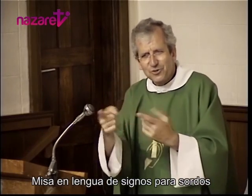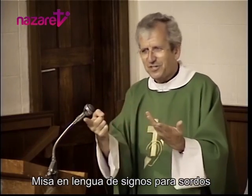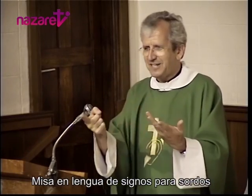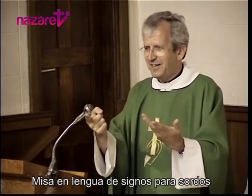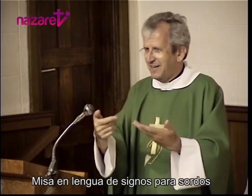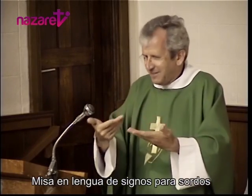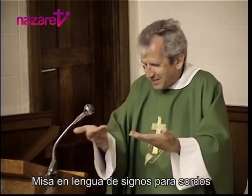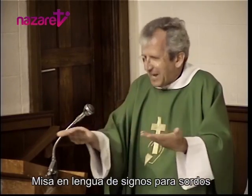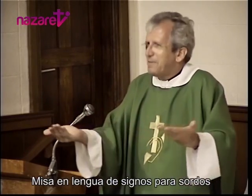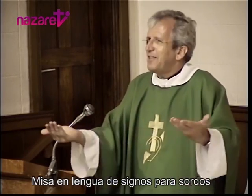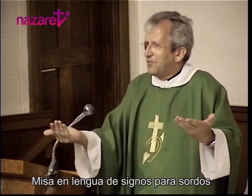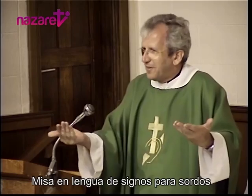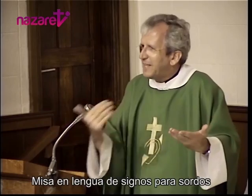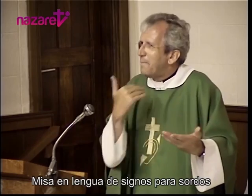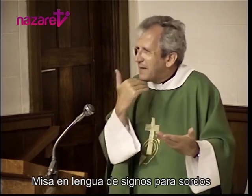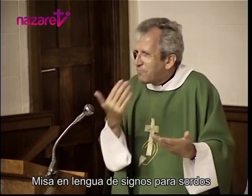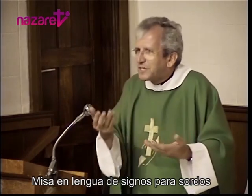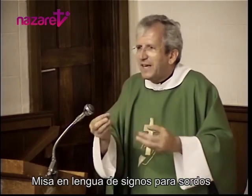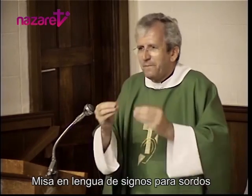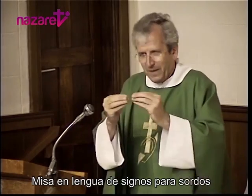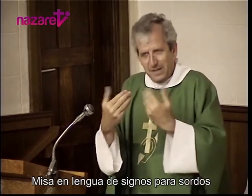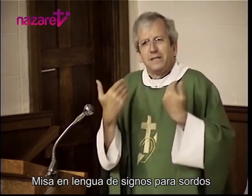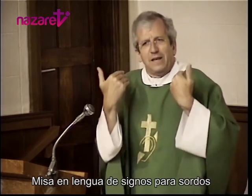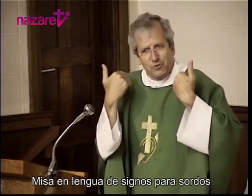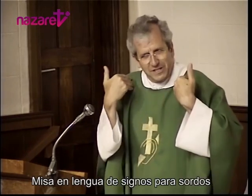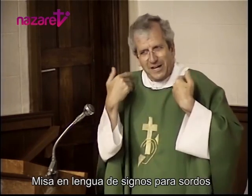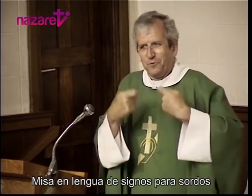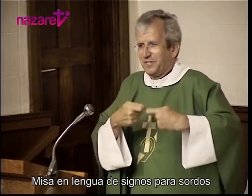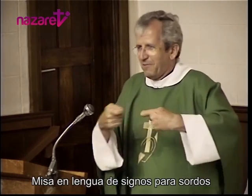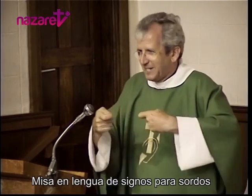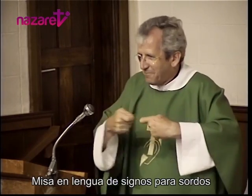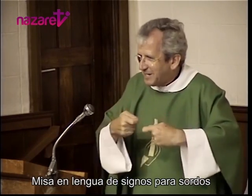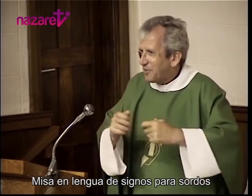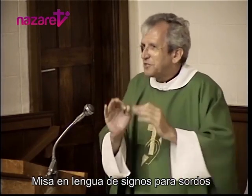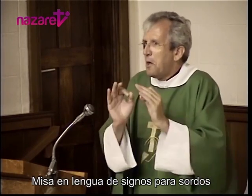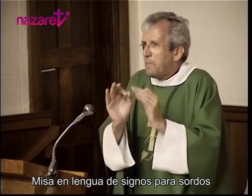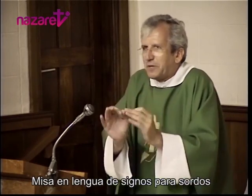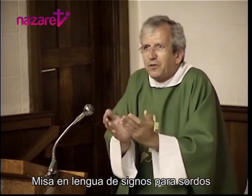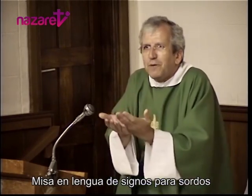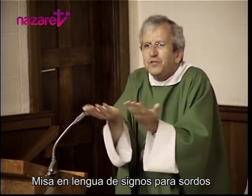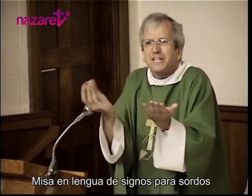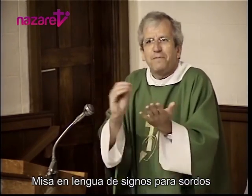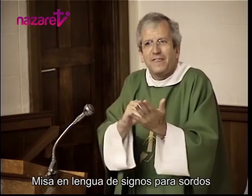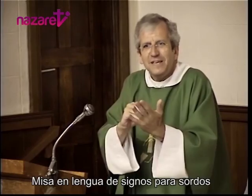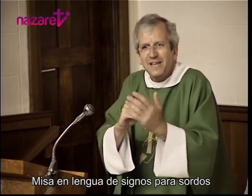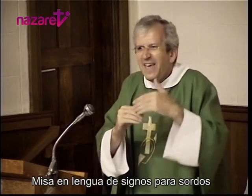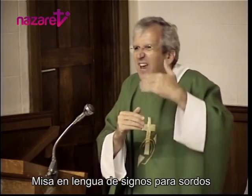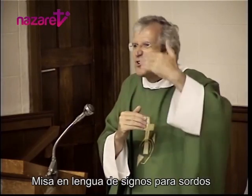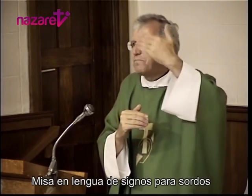cosas, sabiendo también pues que tenemos que ser responsables, administradores, pero sabiendo que muchas veces en los planes